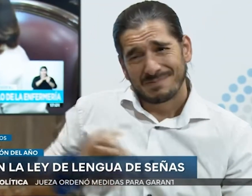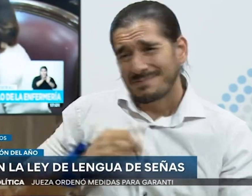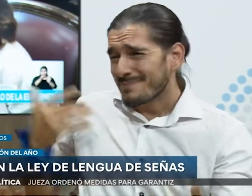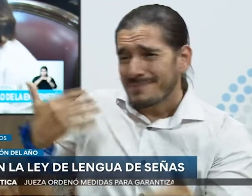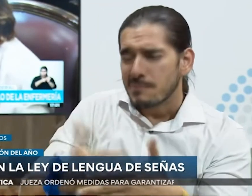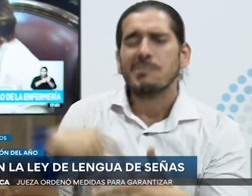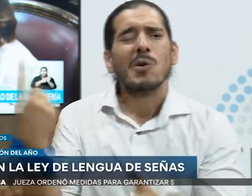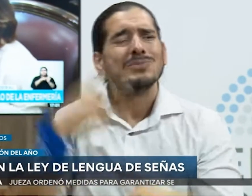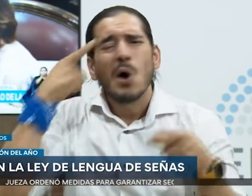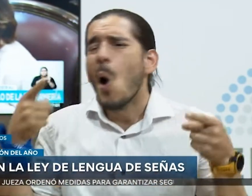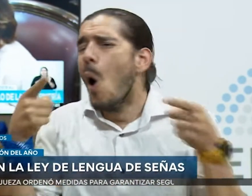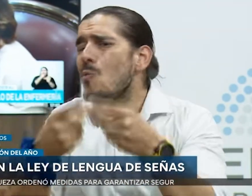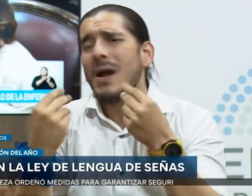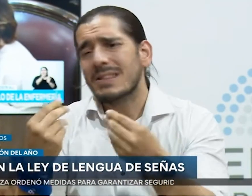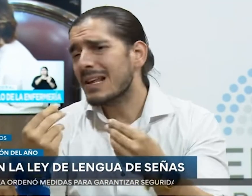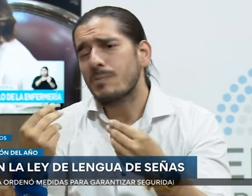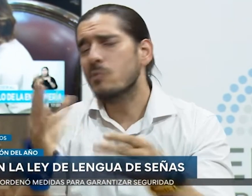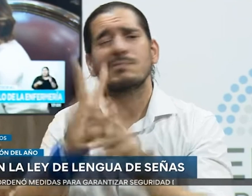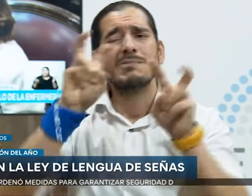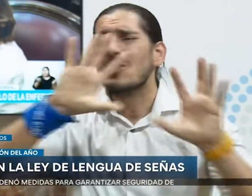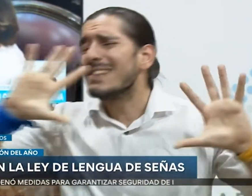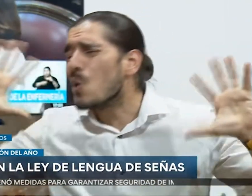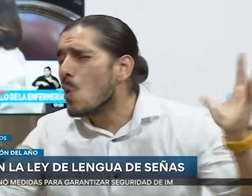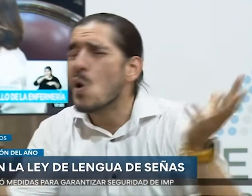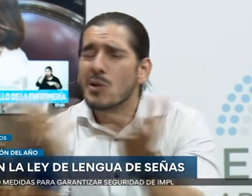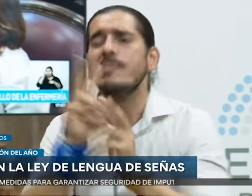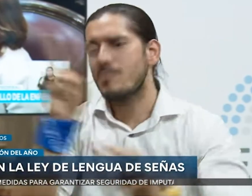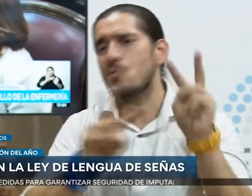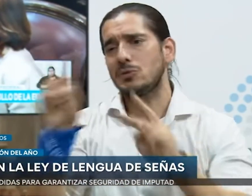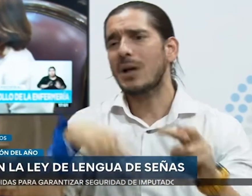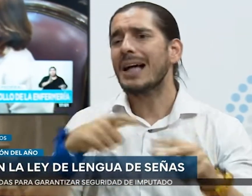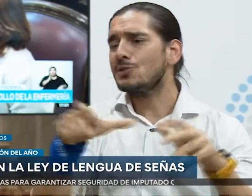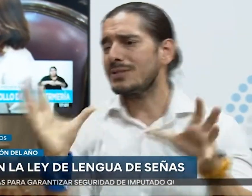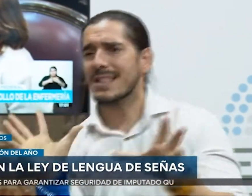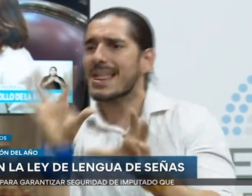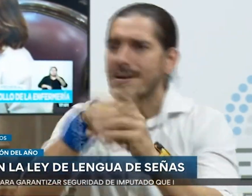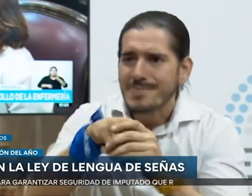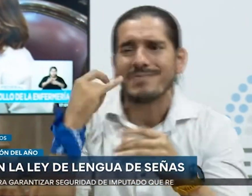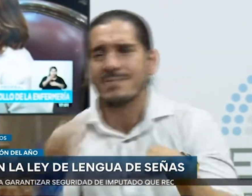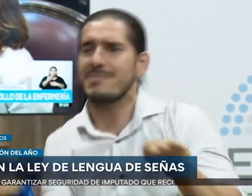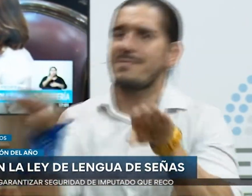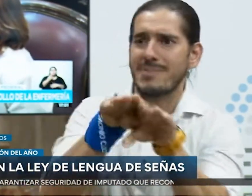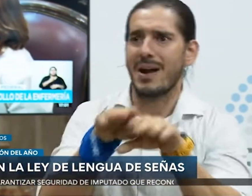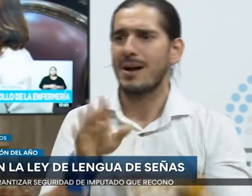comunidad sorda es una lucha que viene de muchísimos años muchísimos años si quiere muchísimos objetivos